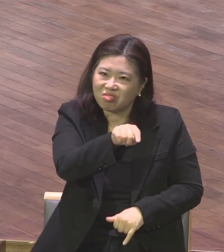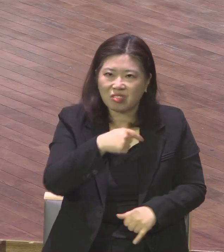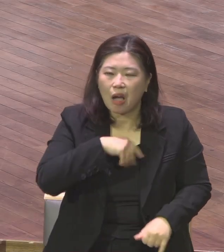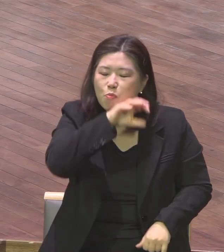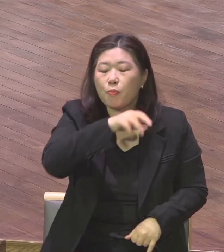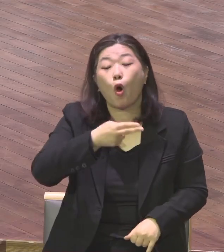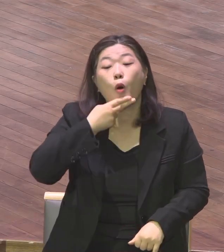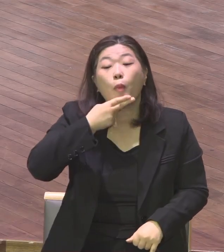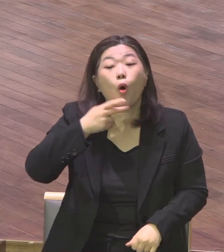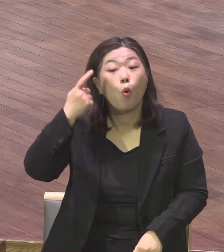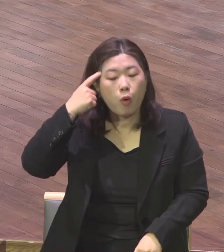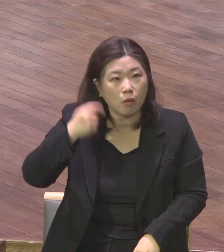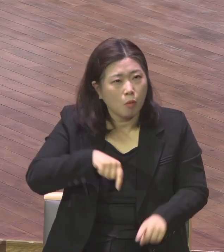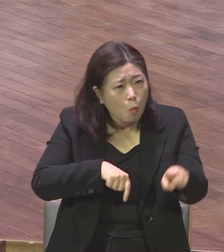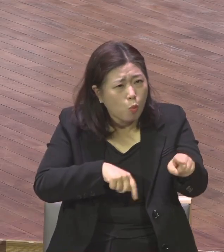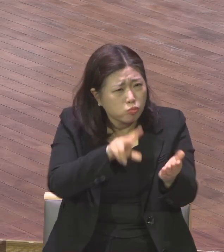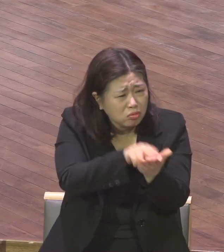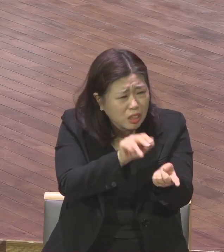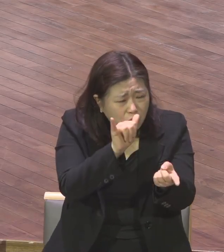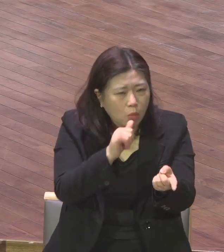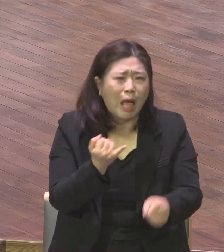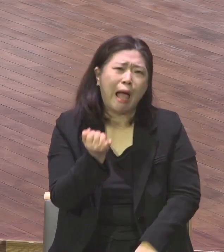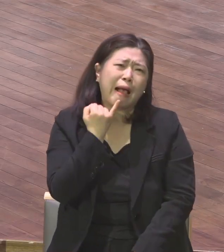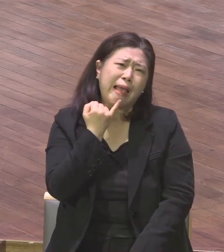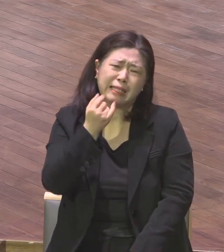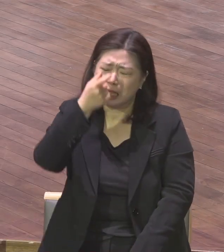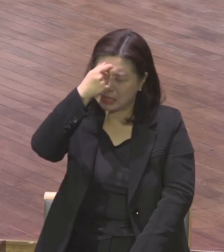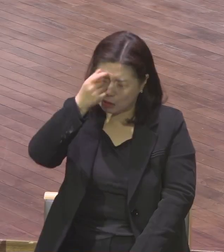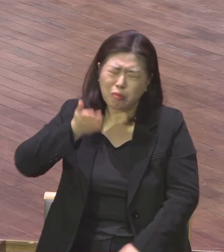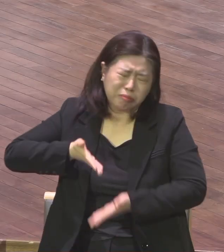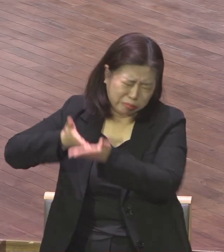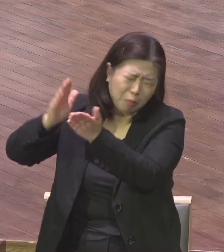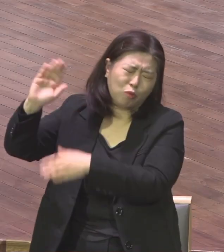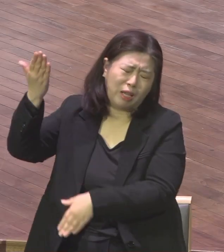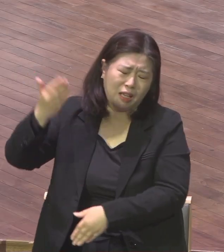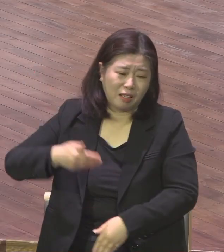주시니까. 기도의 비밀을 너무 아니까. 누리면서 하니까.